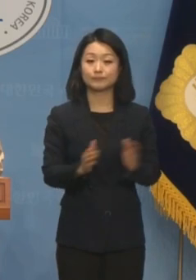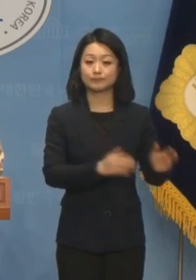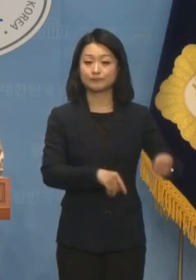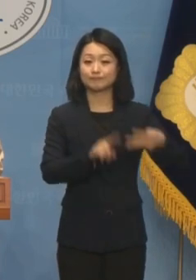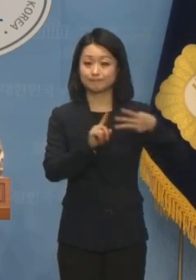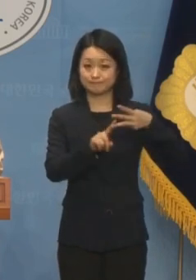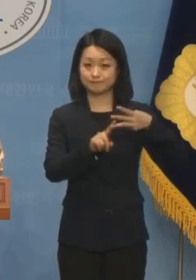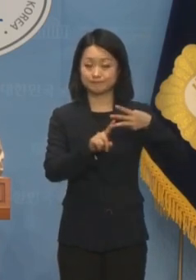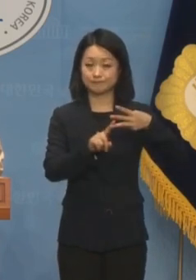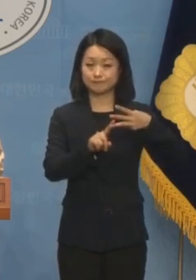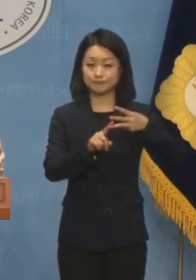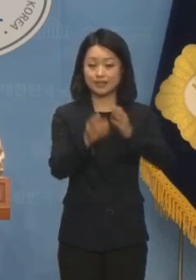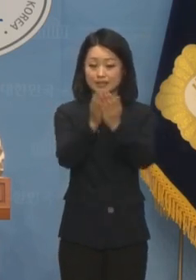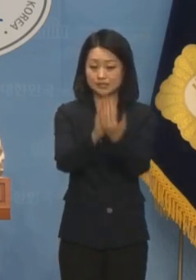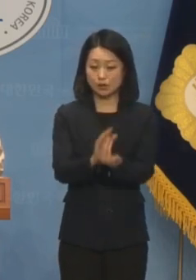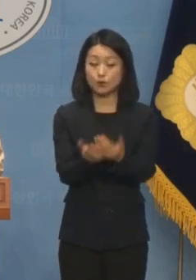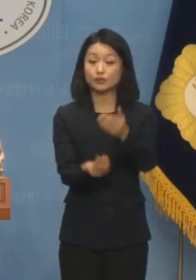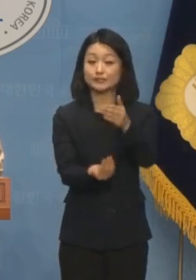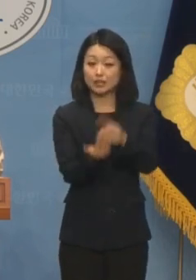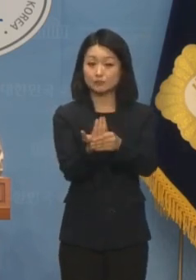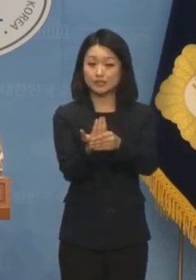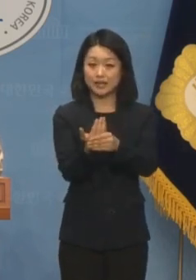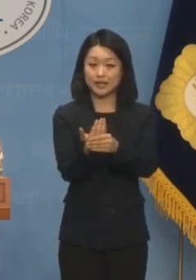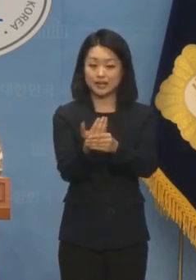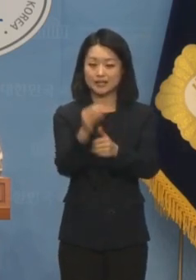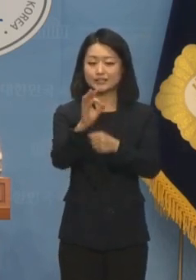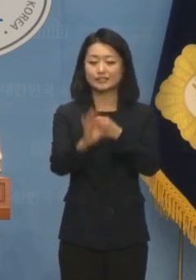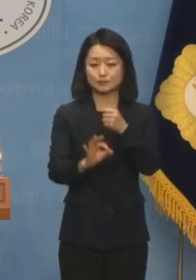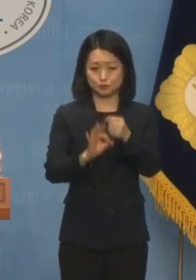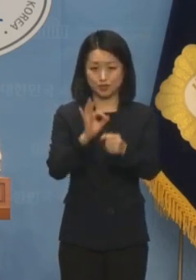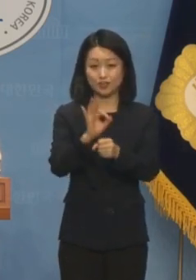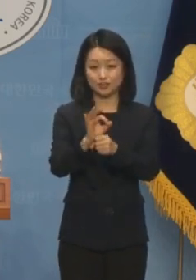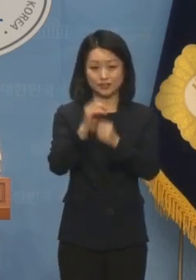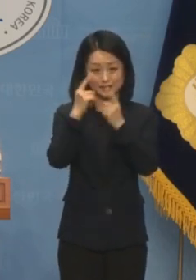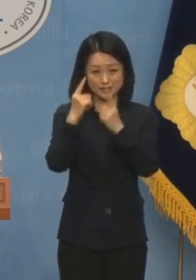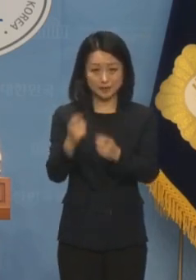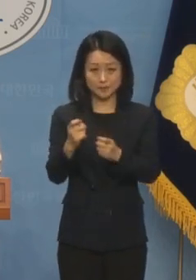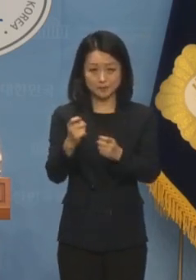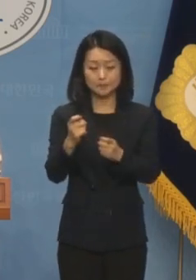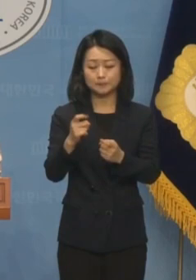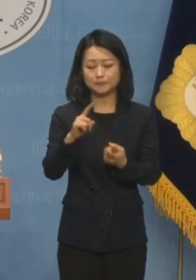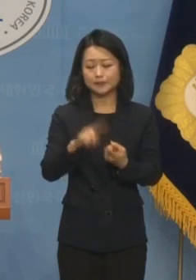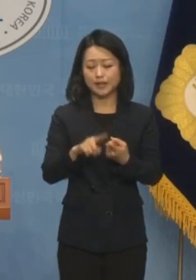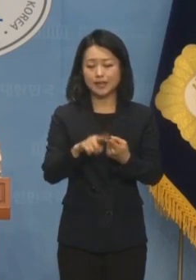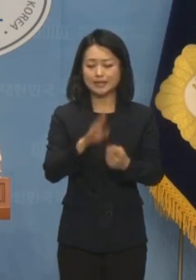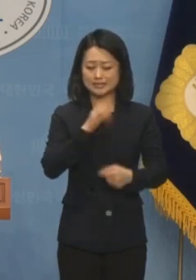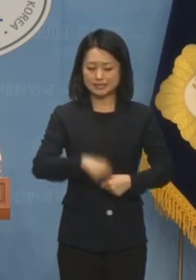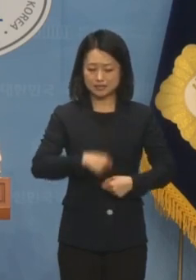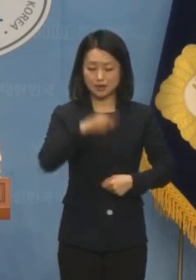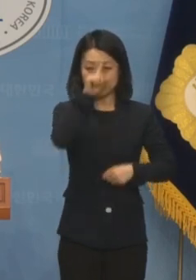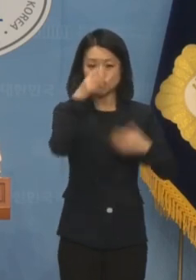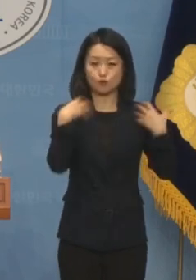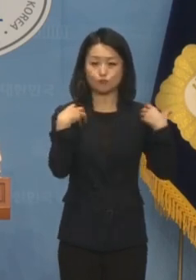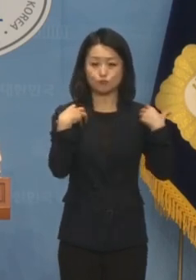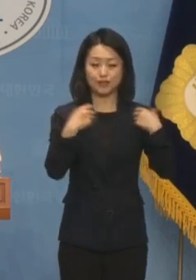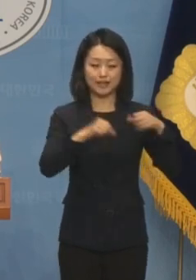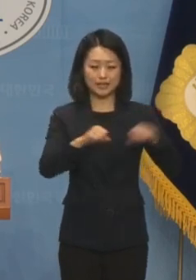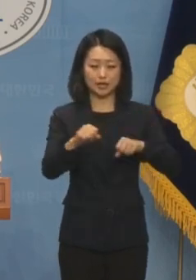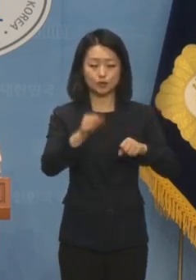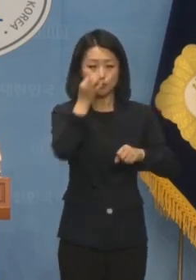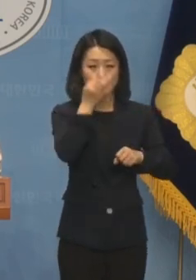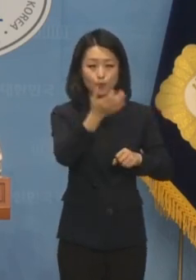마지막입니다. 세월호 참사 10주기, 진정성 있는 정부의 태도가 필요합니다.